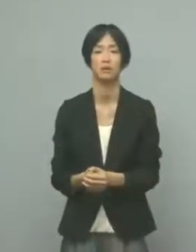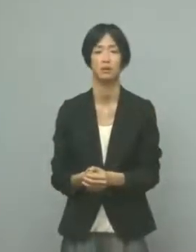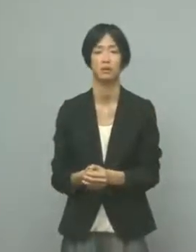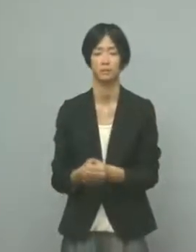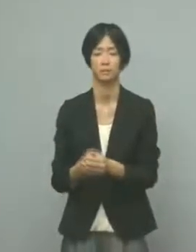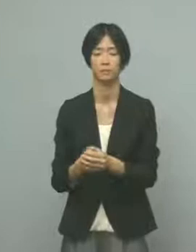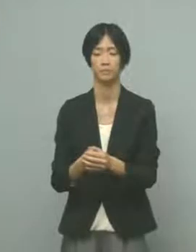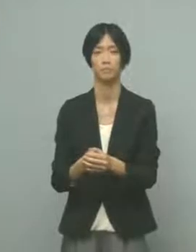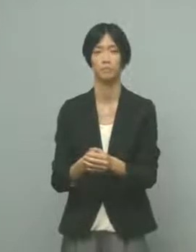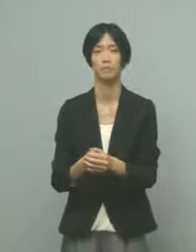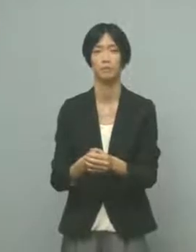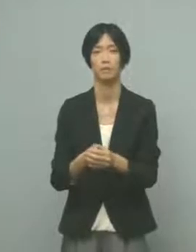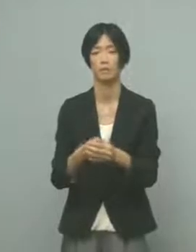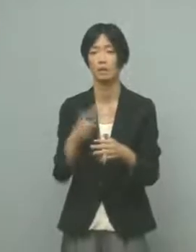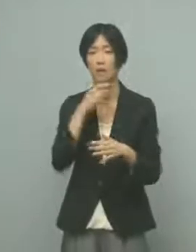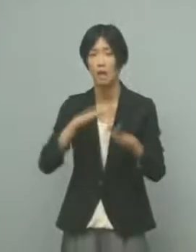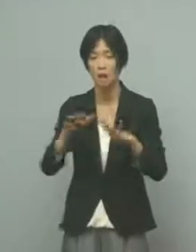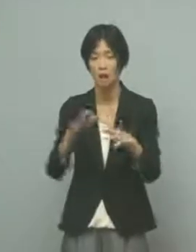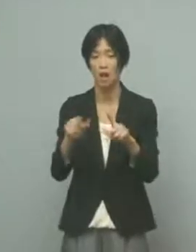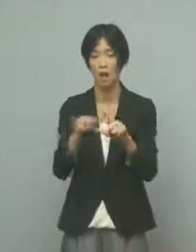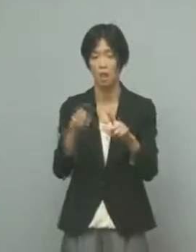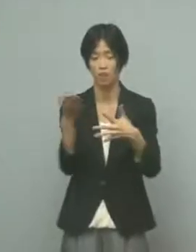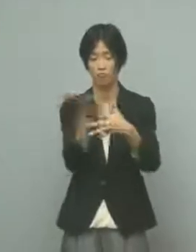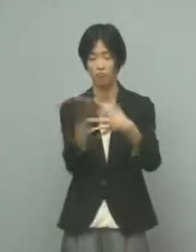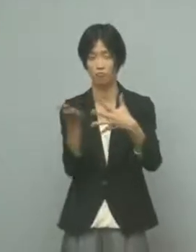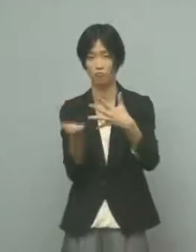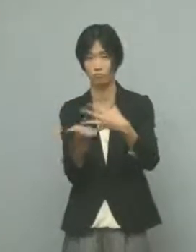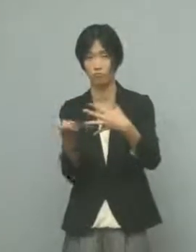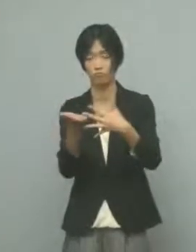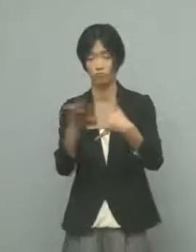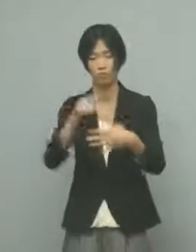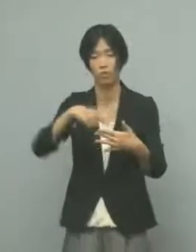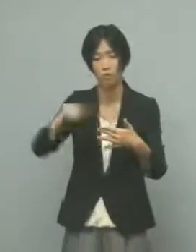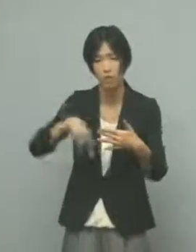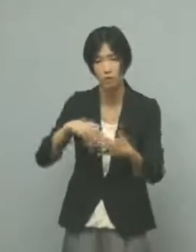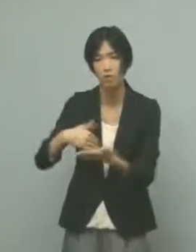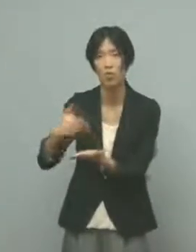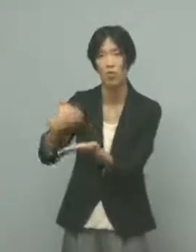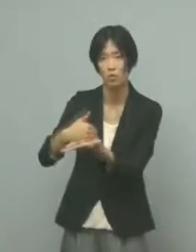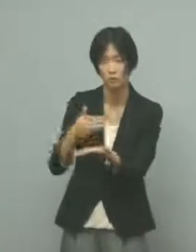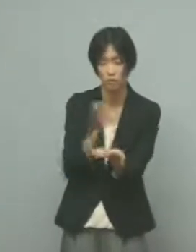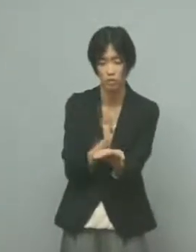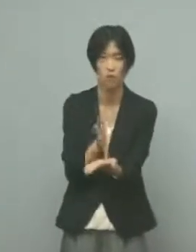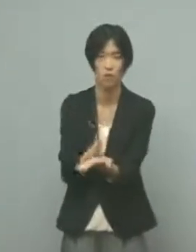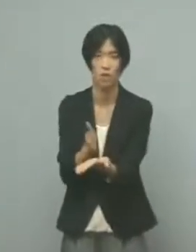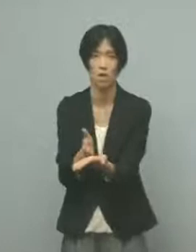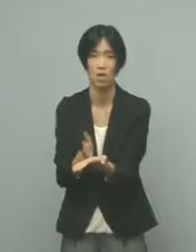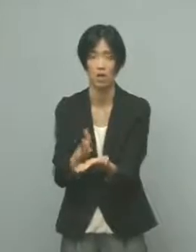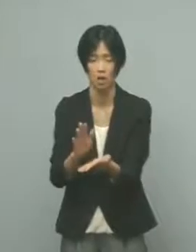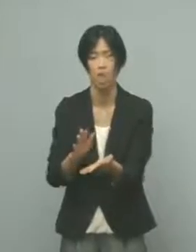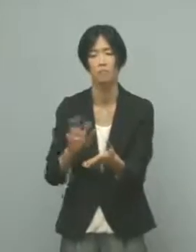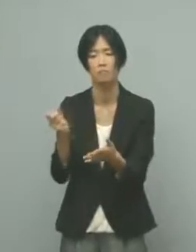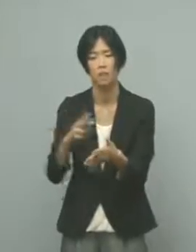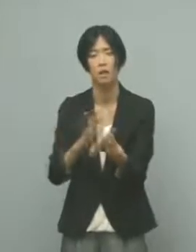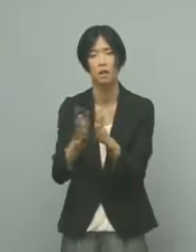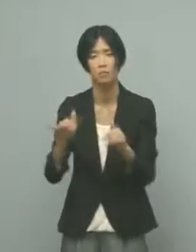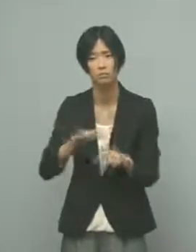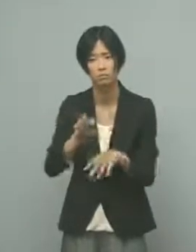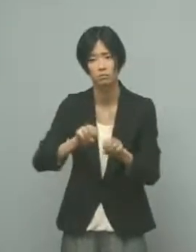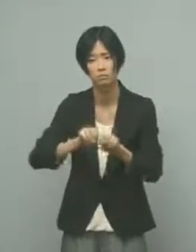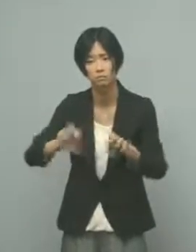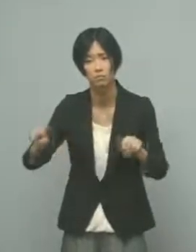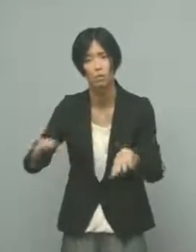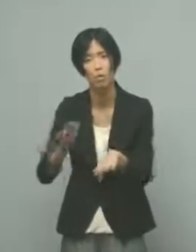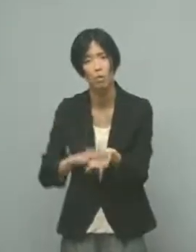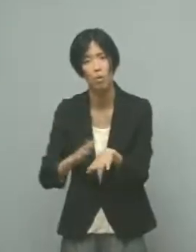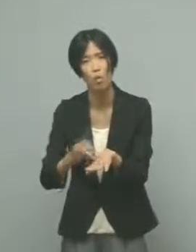たな5段階警戒レベルの内容を説明して 県民の皆様に対する周知などについて、今後の